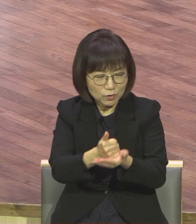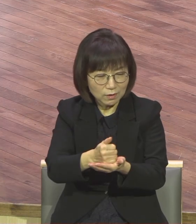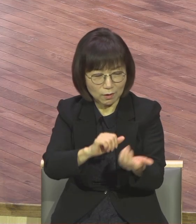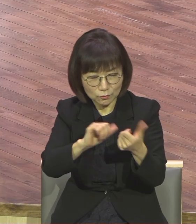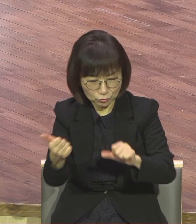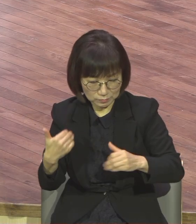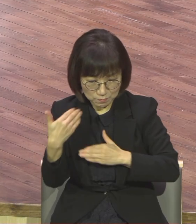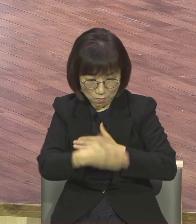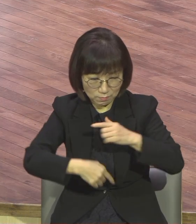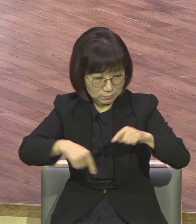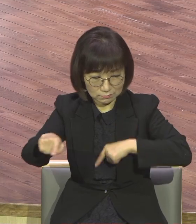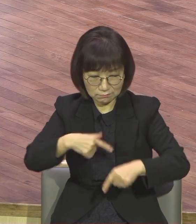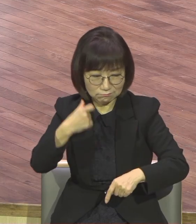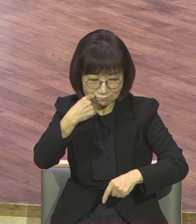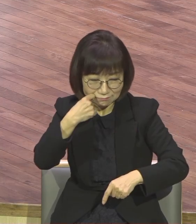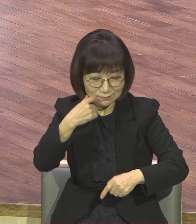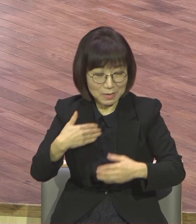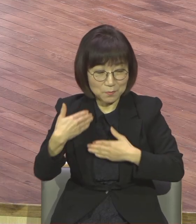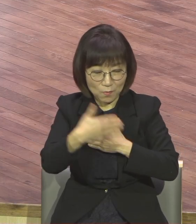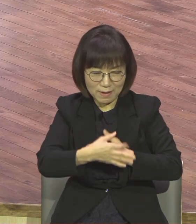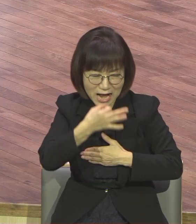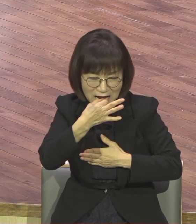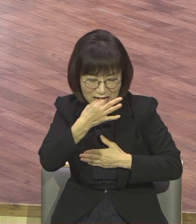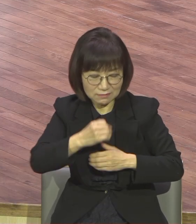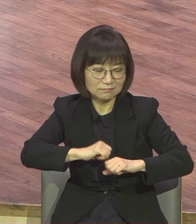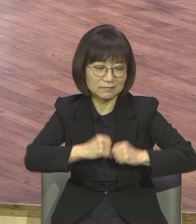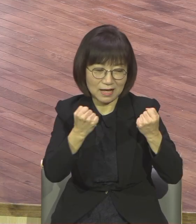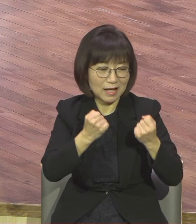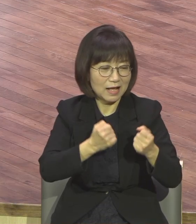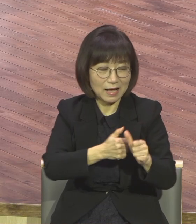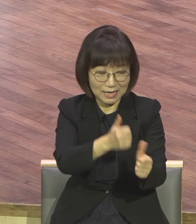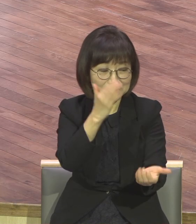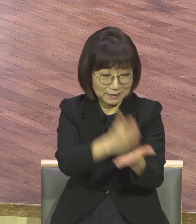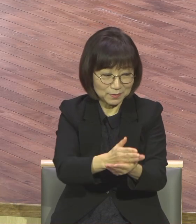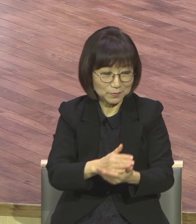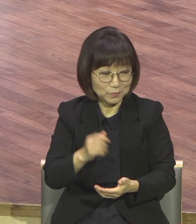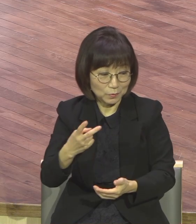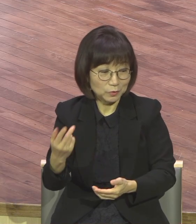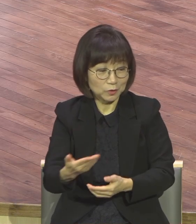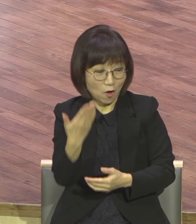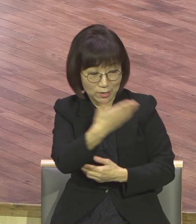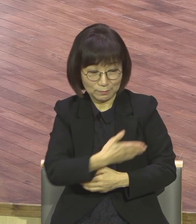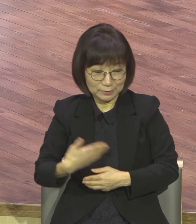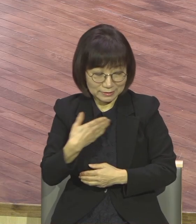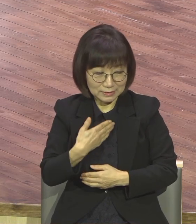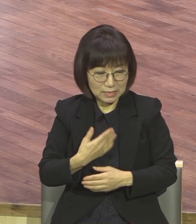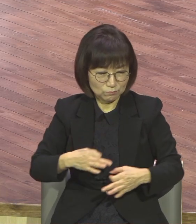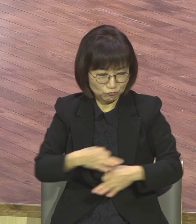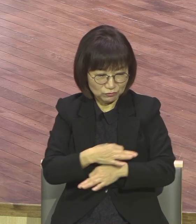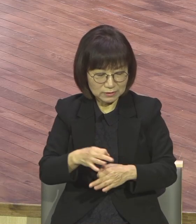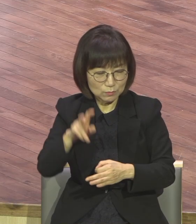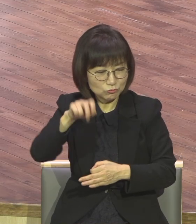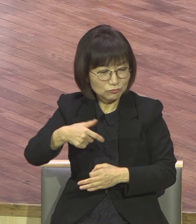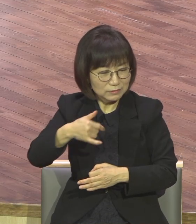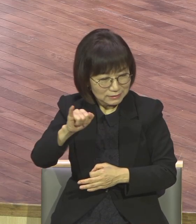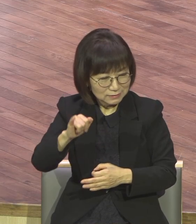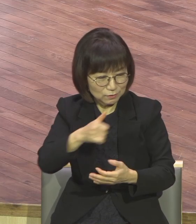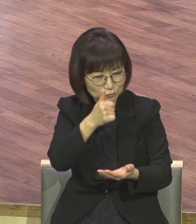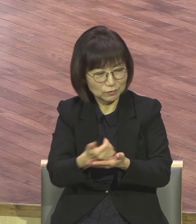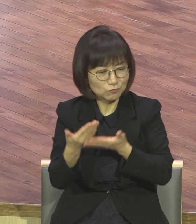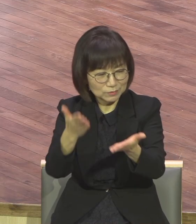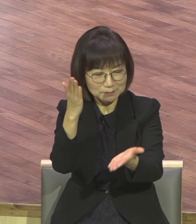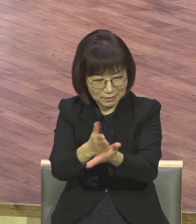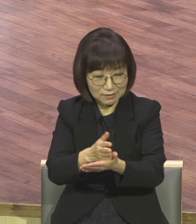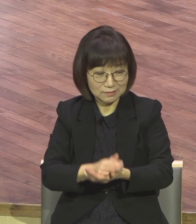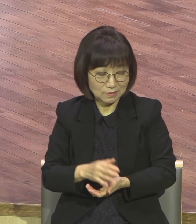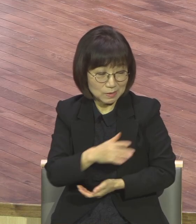너희 죽은 몸을 지배하지 못하게 하여 몸의 사욕에 순종하지 말고 또한 너희 지체를 불의의 무기로 죄에게 내주지